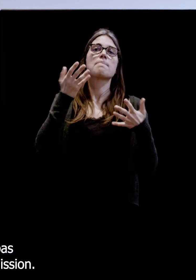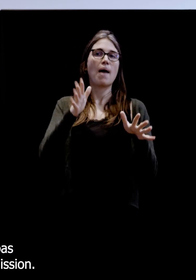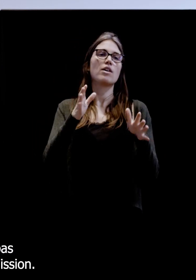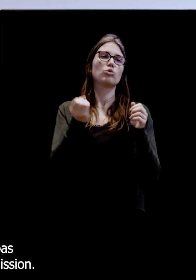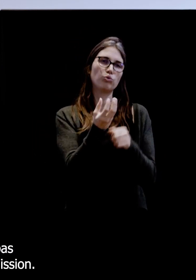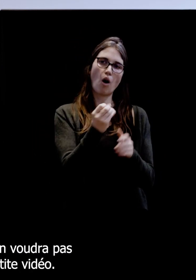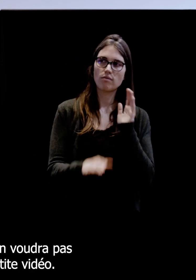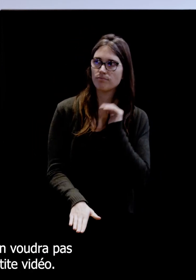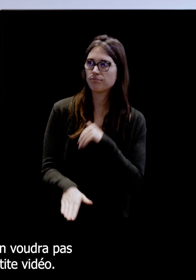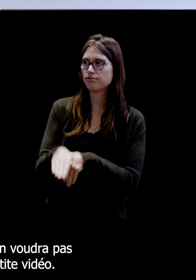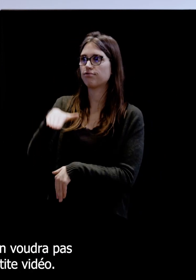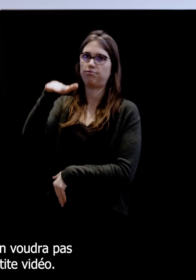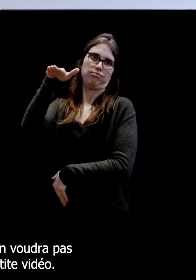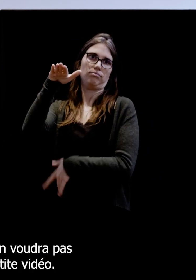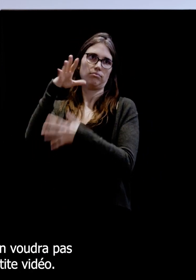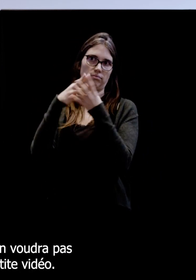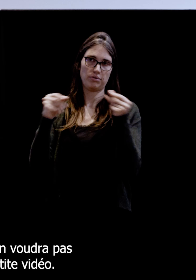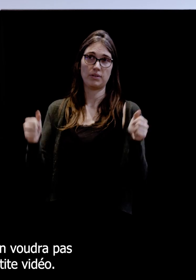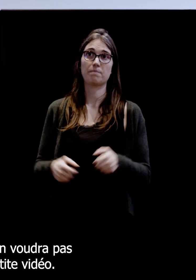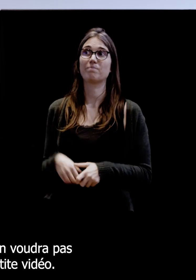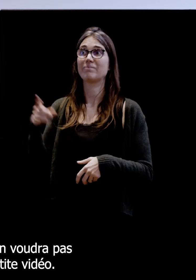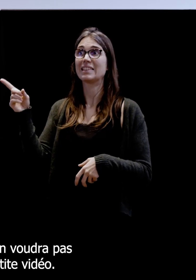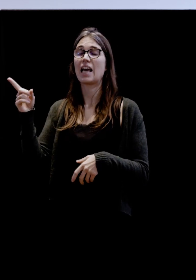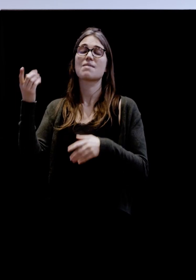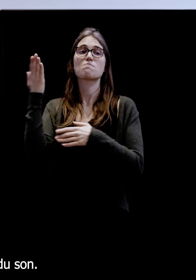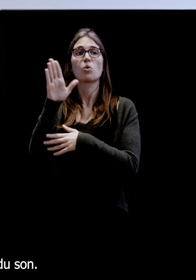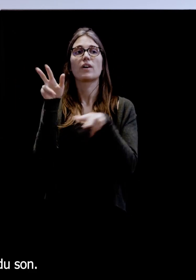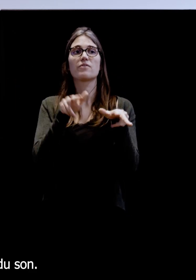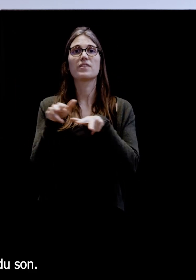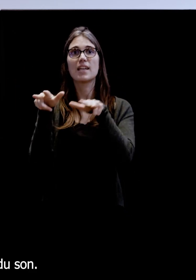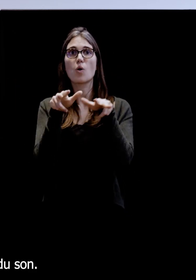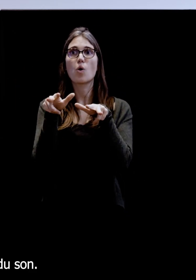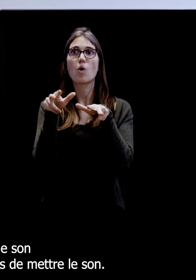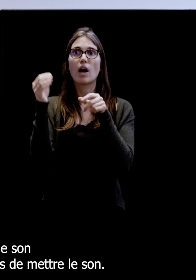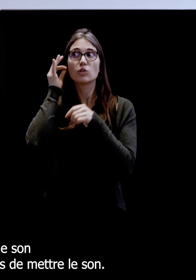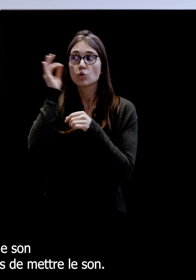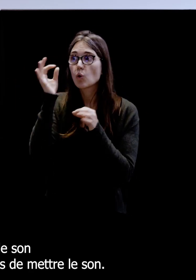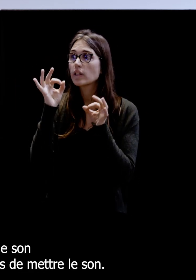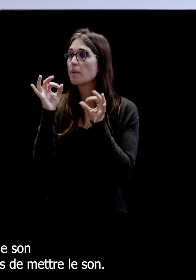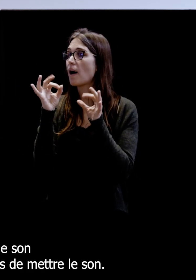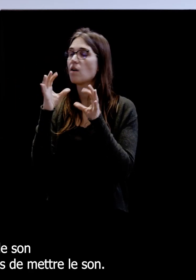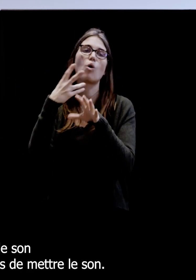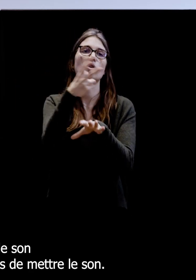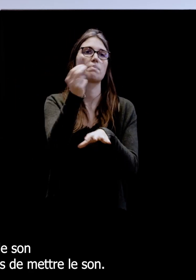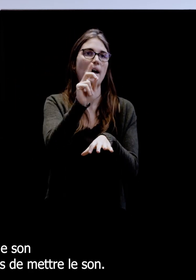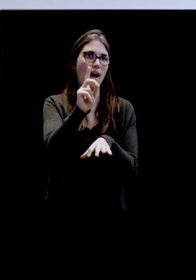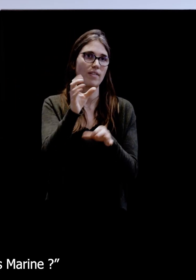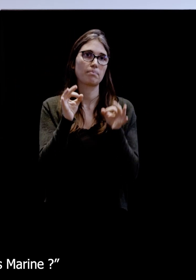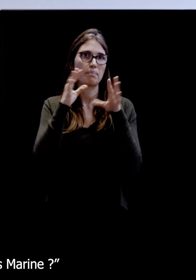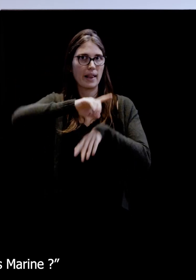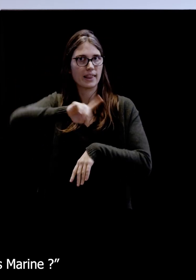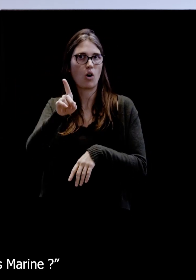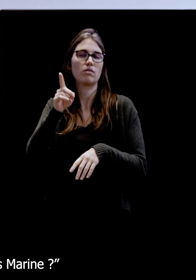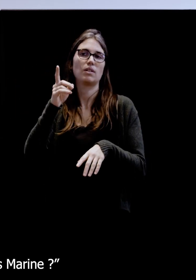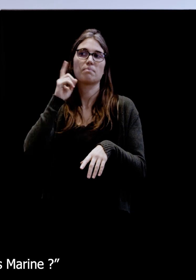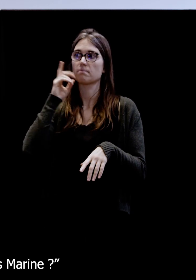lui demander sa permission, mais je pense qu'elle ne m'en voudra pas de vous montrer cette petite vidéo. Je ne sais pas s'il y a du son. Ah non, il n'y a pas de son. C'est pas grave, on n'a pas le temps de mettre le son. Alors,